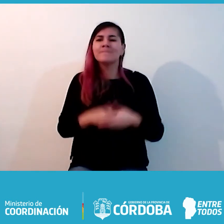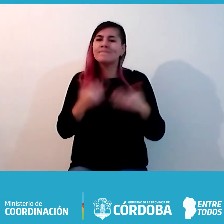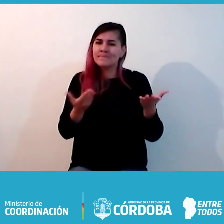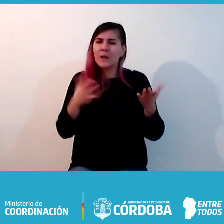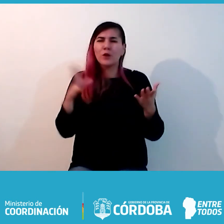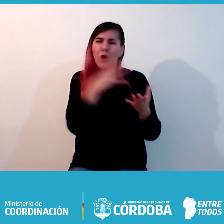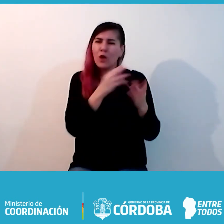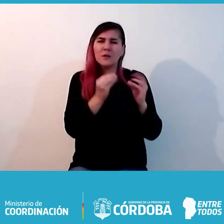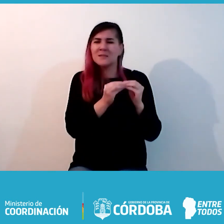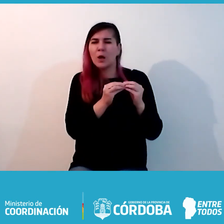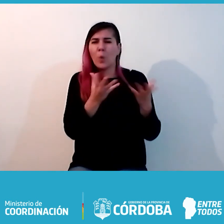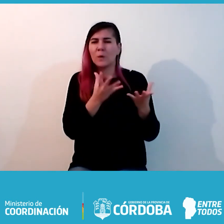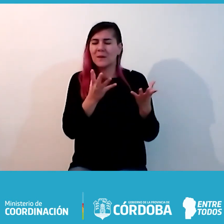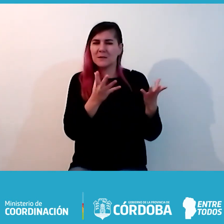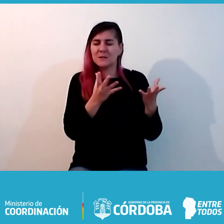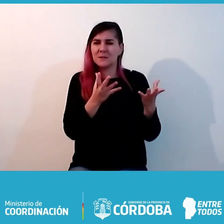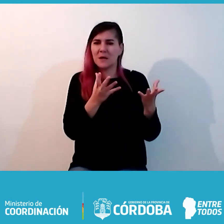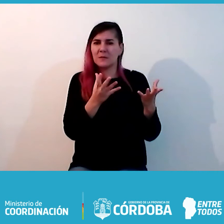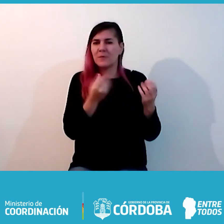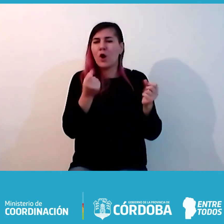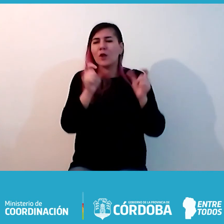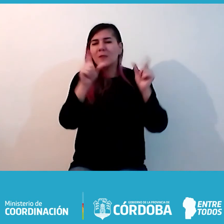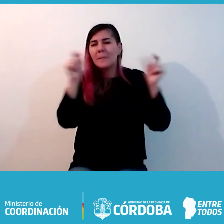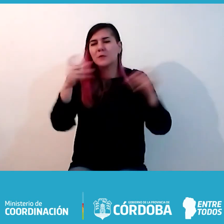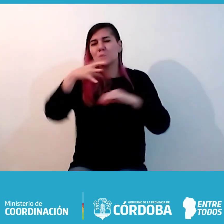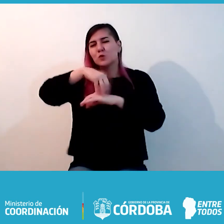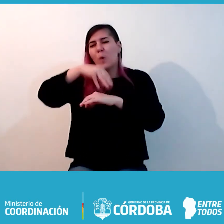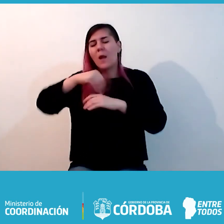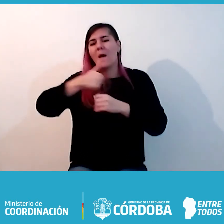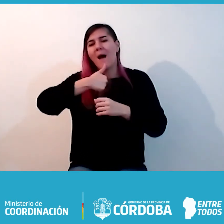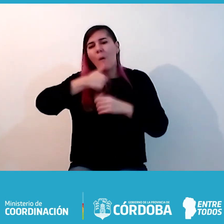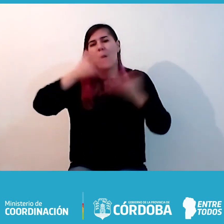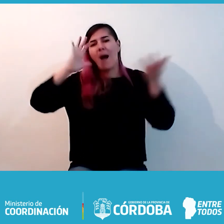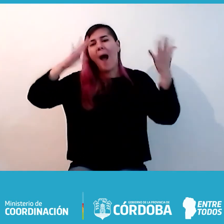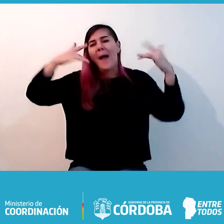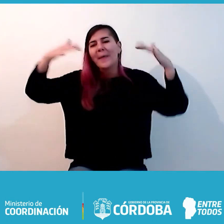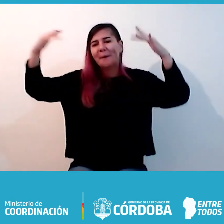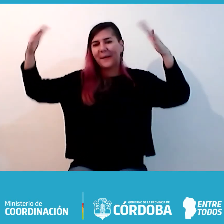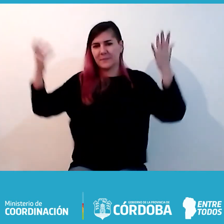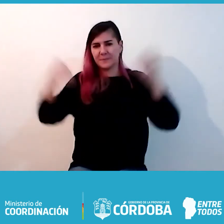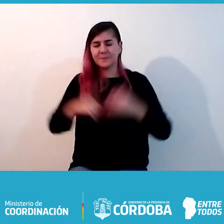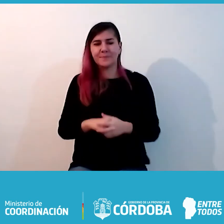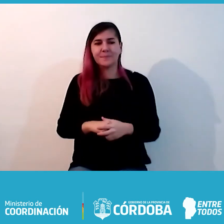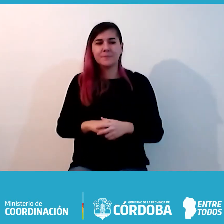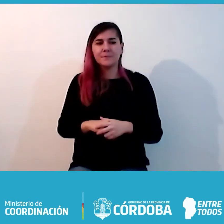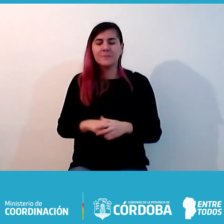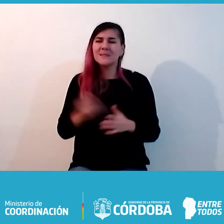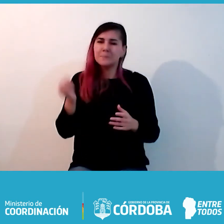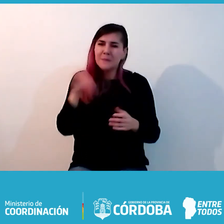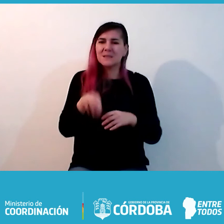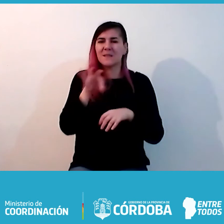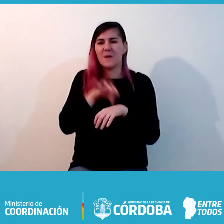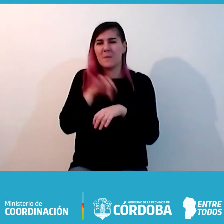con todas estas circunstancias como contaminación del suelo, agua y aire. Se incrementan las